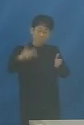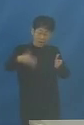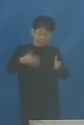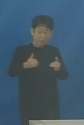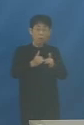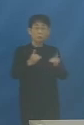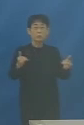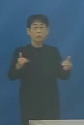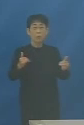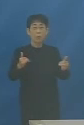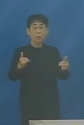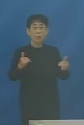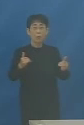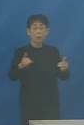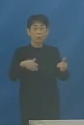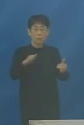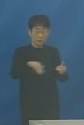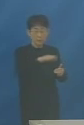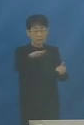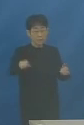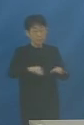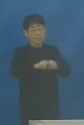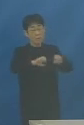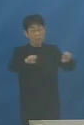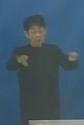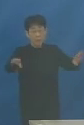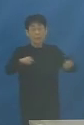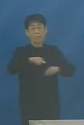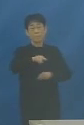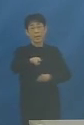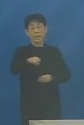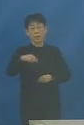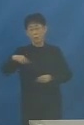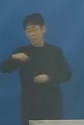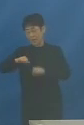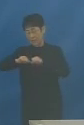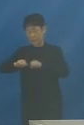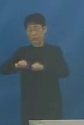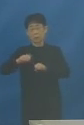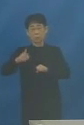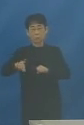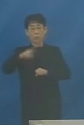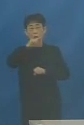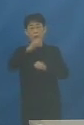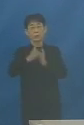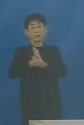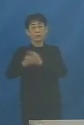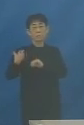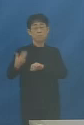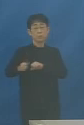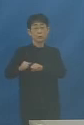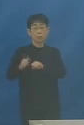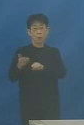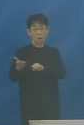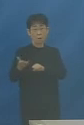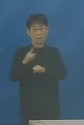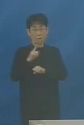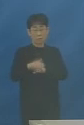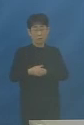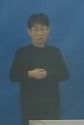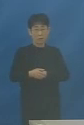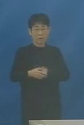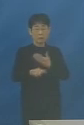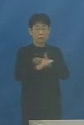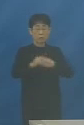鑑賞するそういうあのキャンペーンを我々としてもやはりやらさせていただこうとま例えばの生命